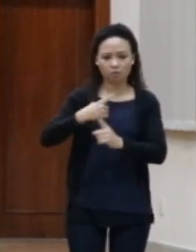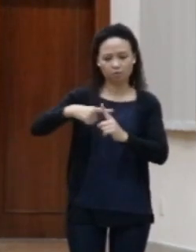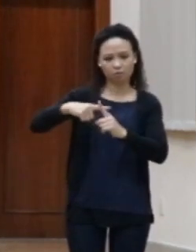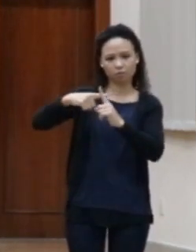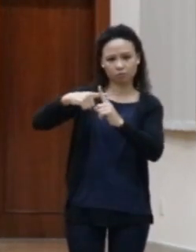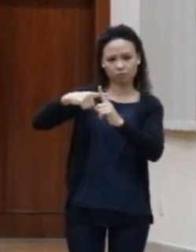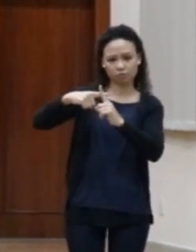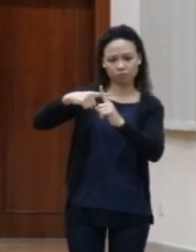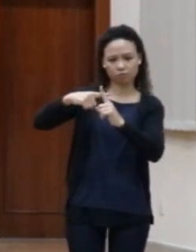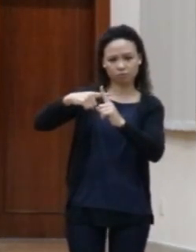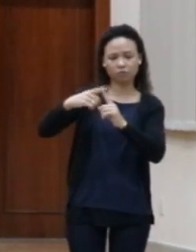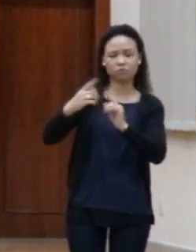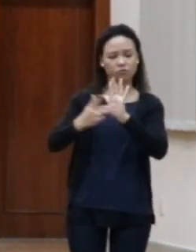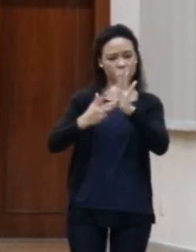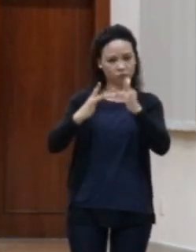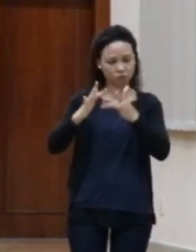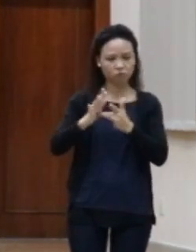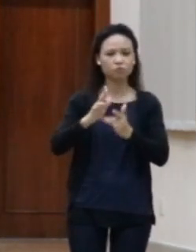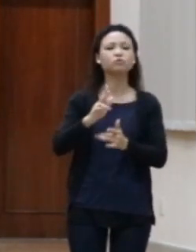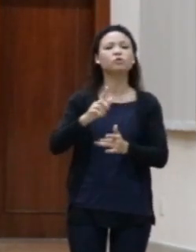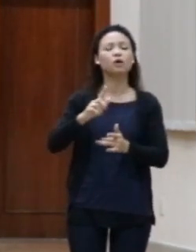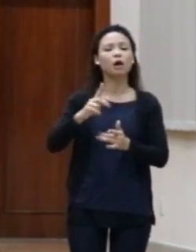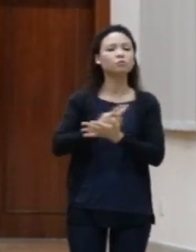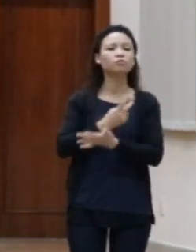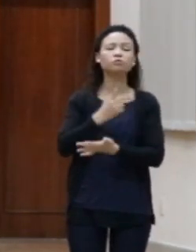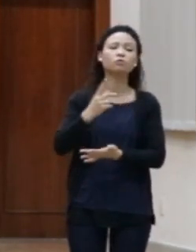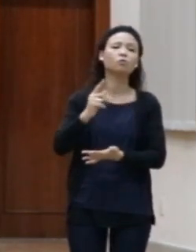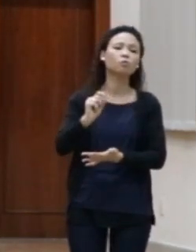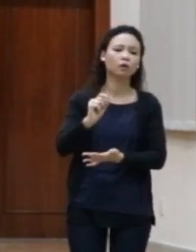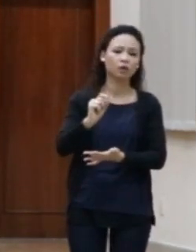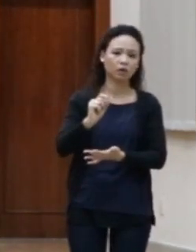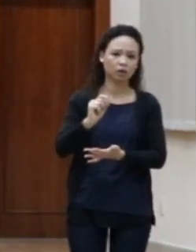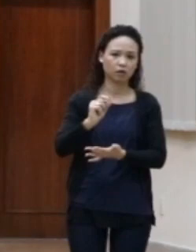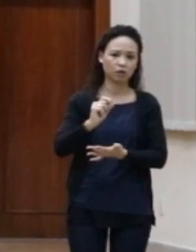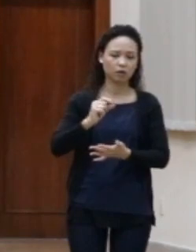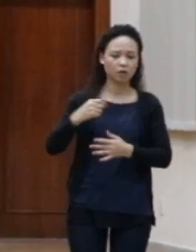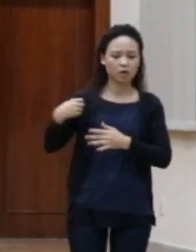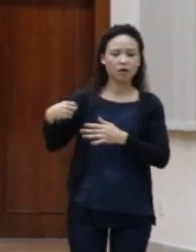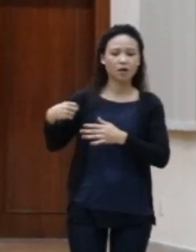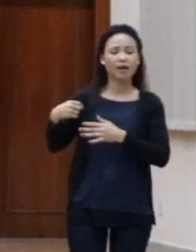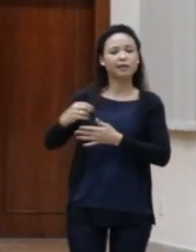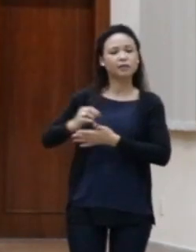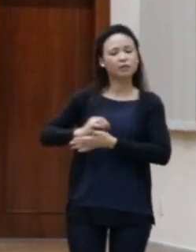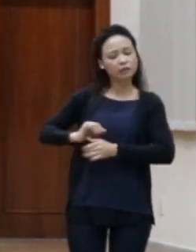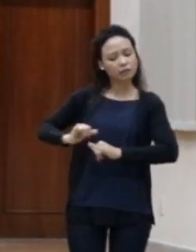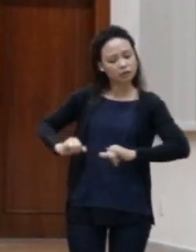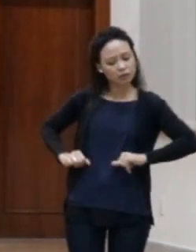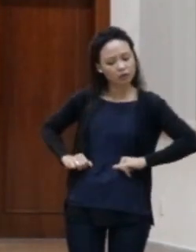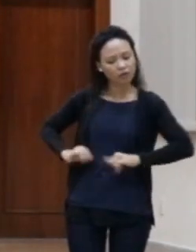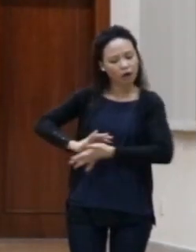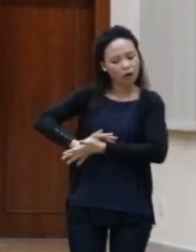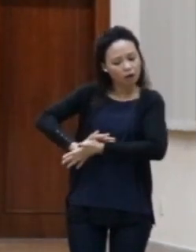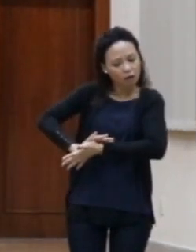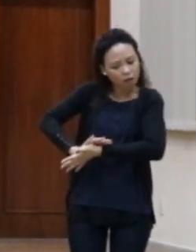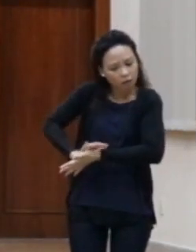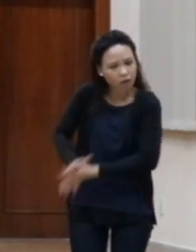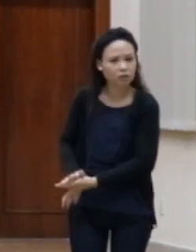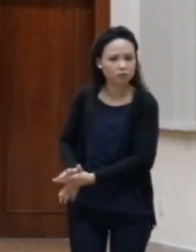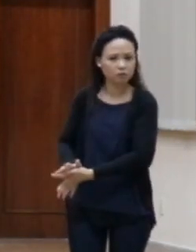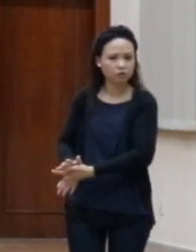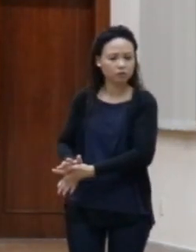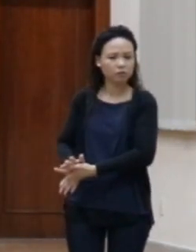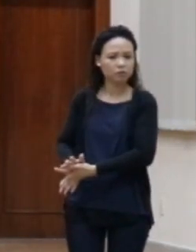foi transpassado por causa das nossas transgressões, foi esmagado por causa das nossas iniquidades.